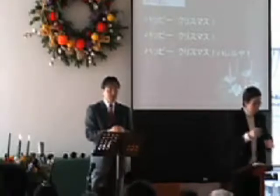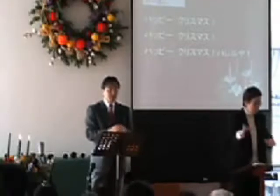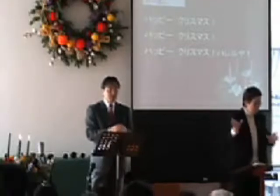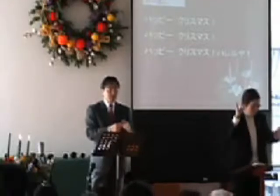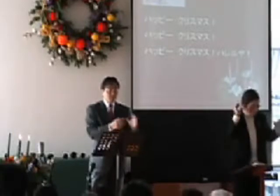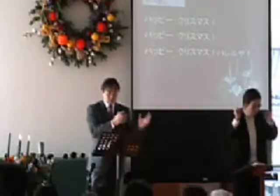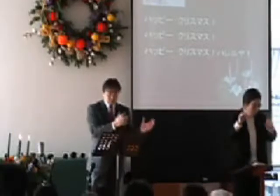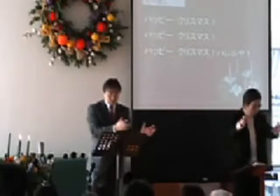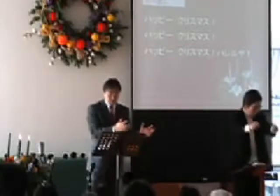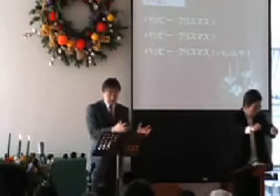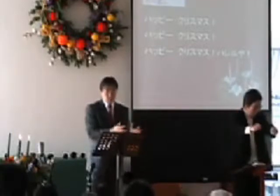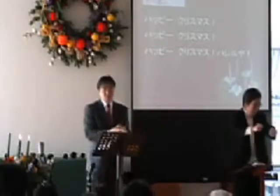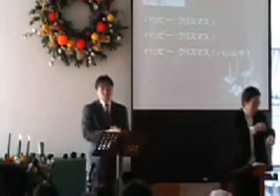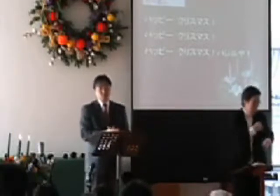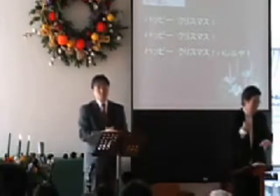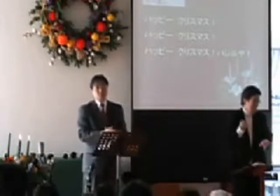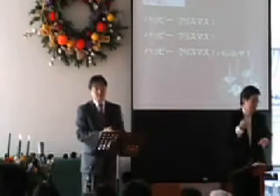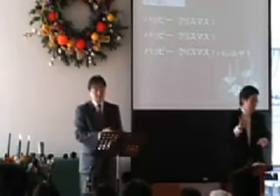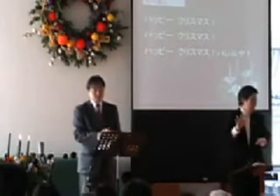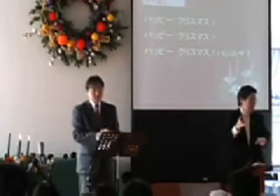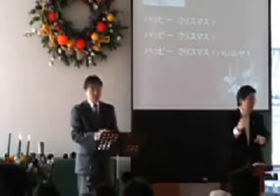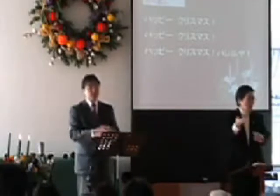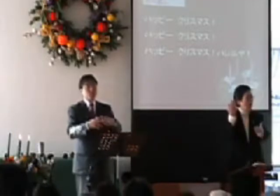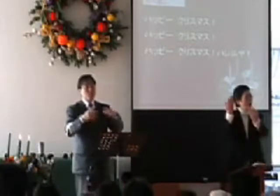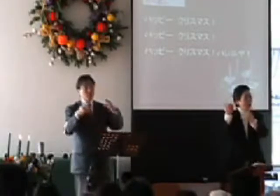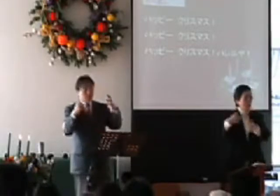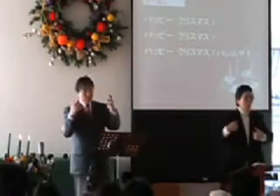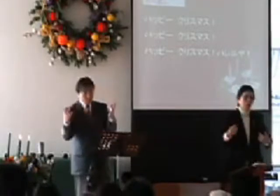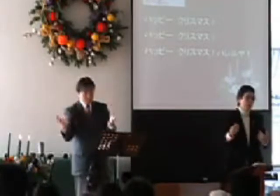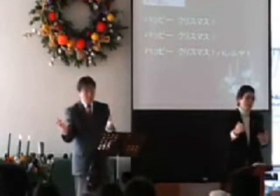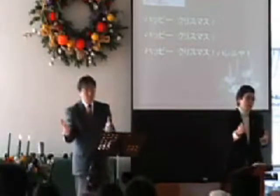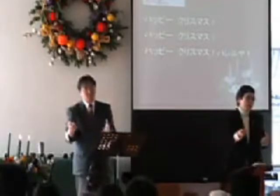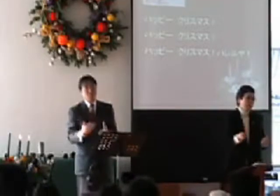ットもなければテレビもラジオもニュースもありませんでしたから、